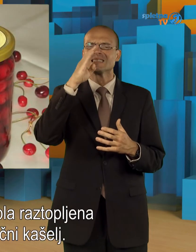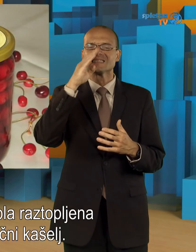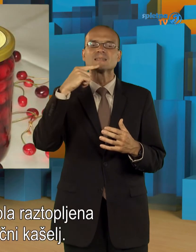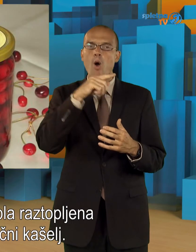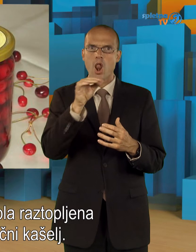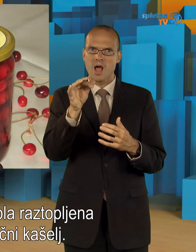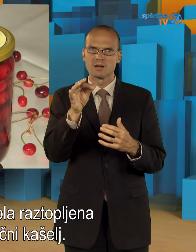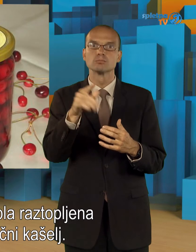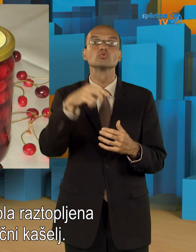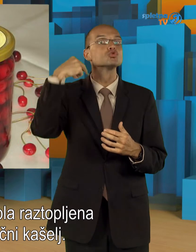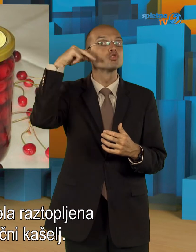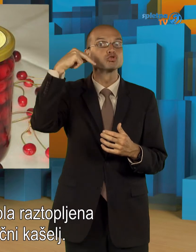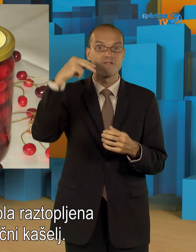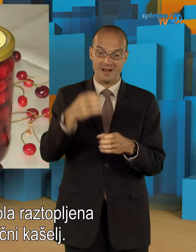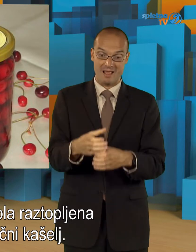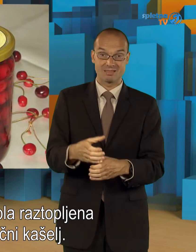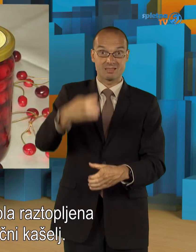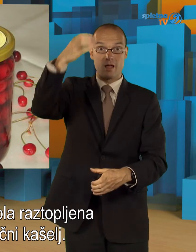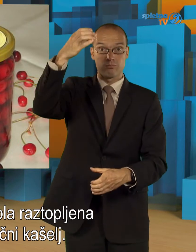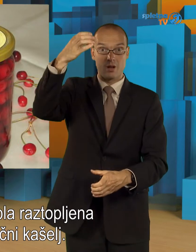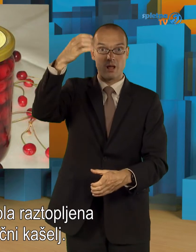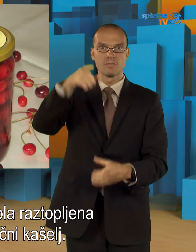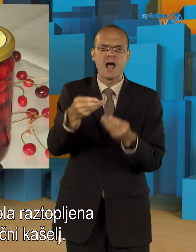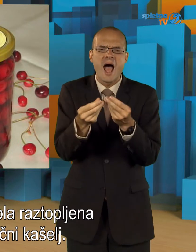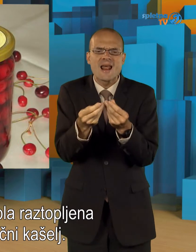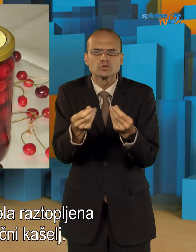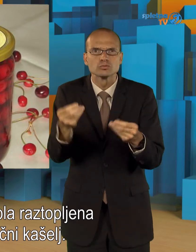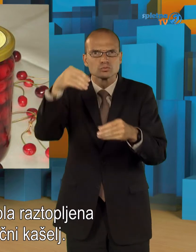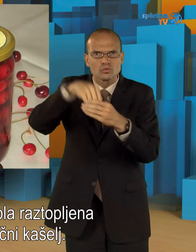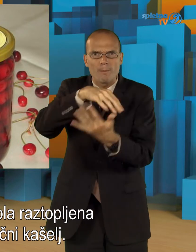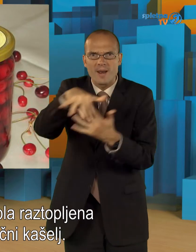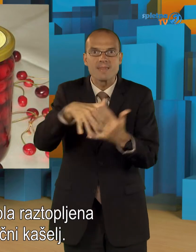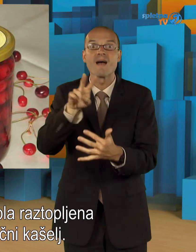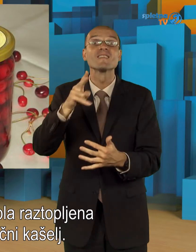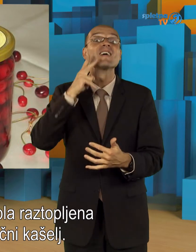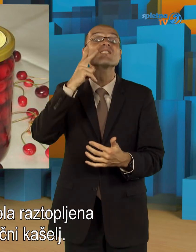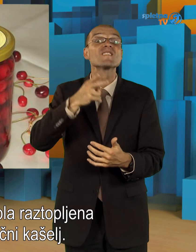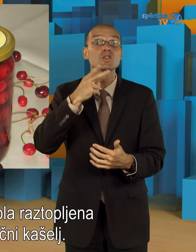Smola češnjevega debla, raztopljena v vinu, zdravi kronični kašelj.